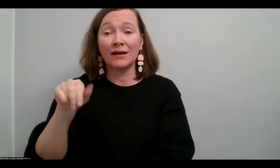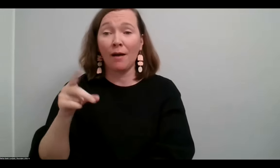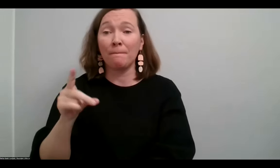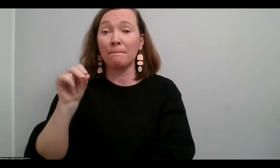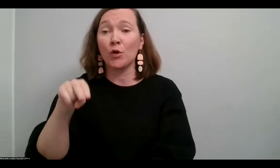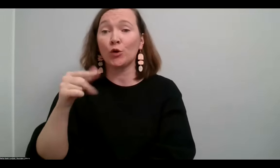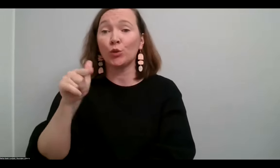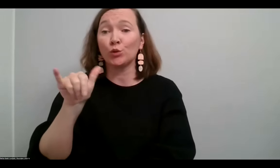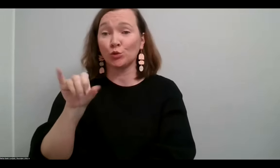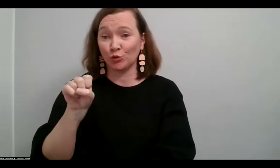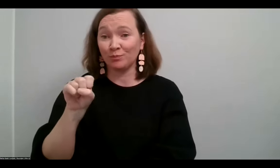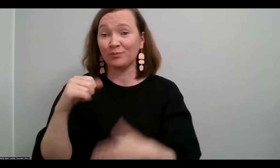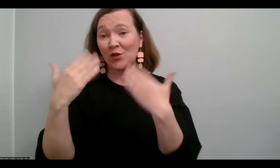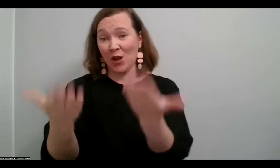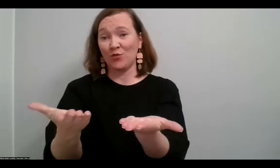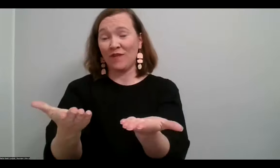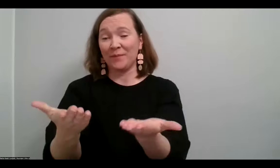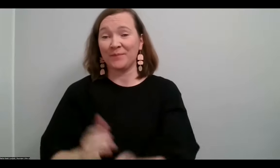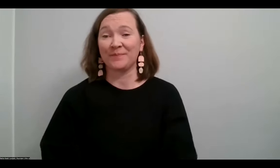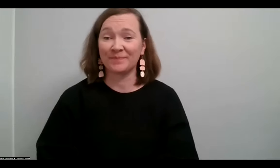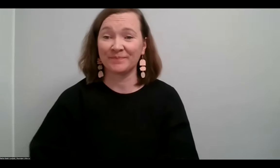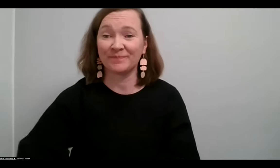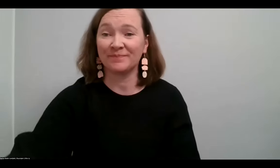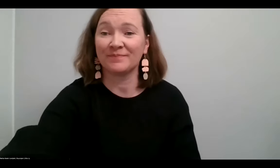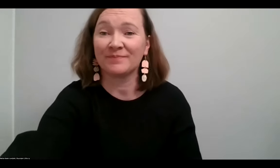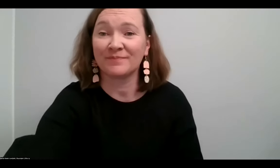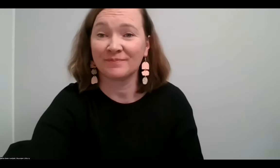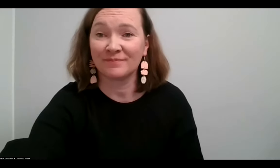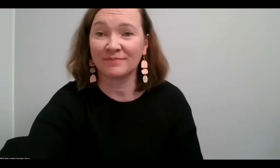puheenvuoron Ylen Minna Pöntykselle. Ole hyvä, Minna.